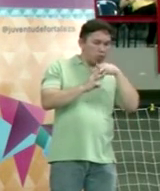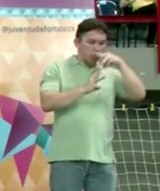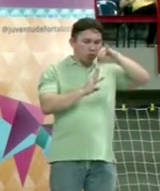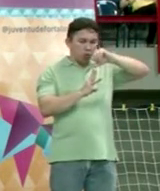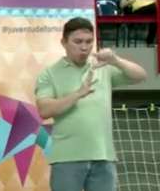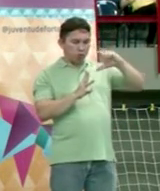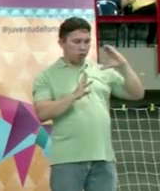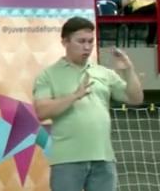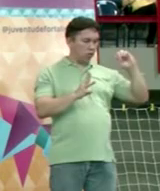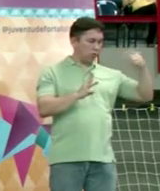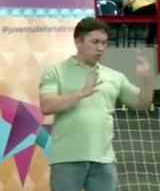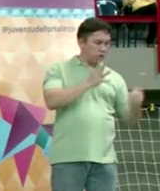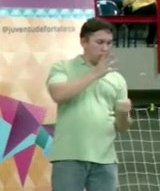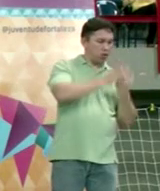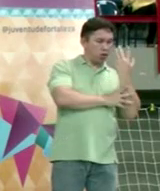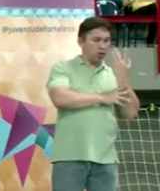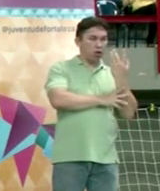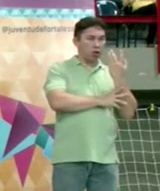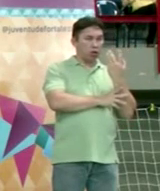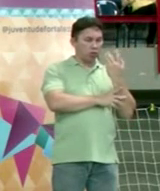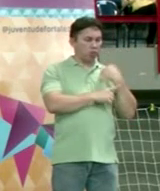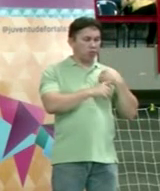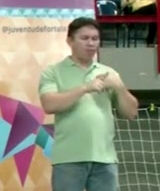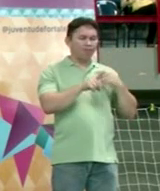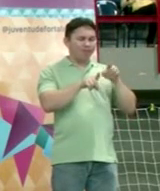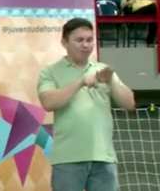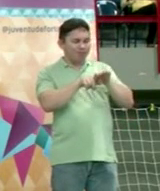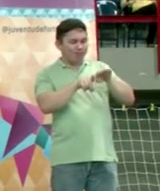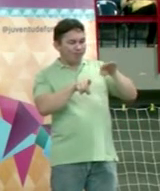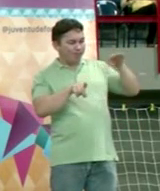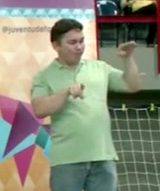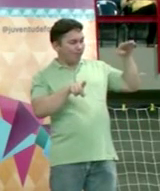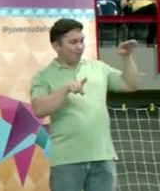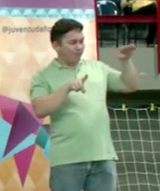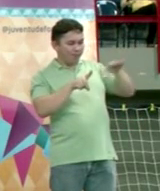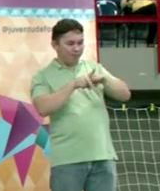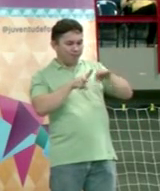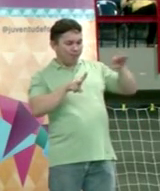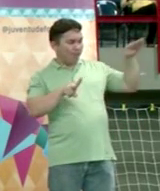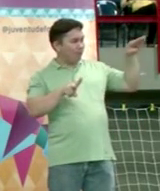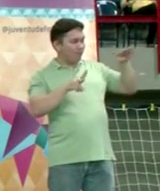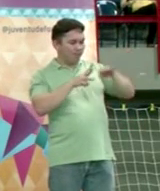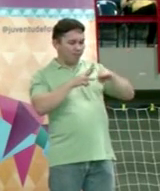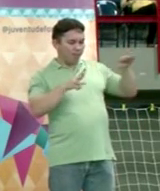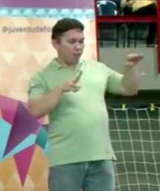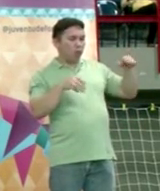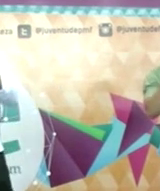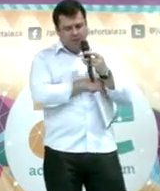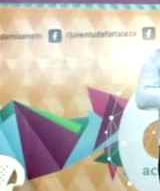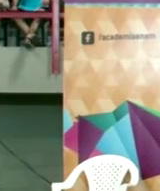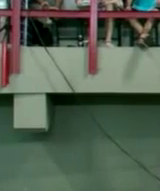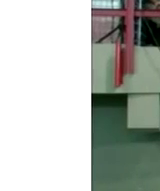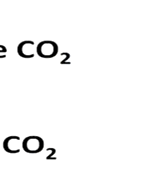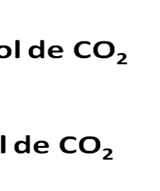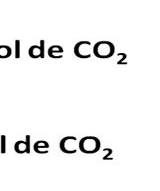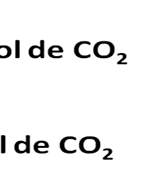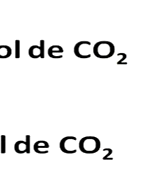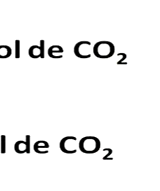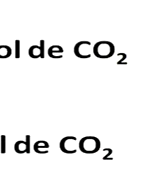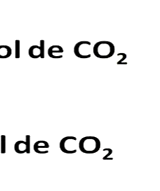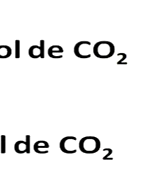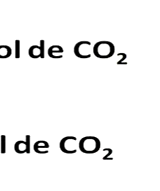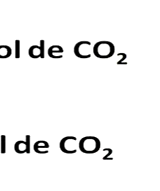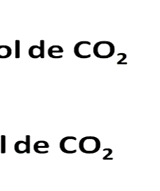de CO2 gerado, a ordem crescente desses 3 combustíveis é... Então vem comigo, ó.